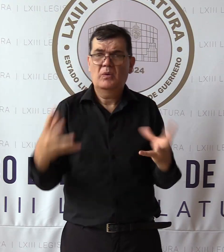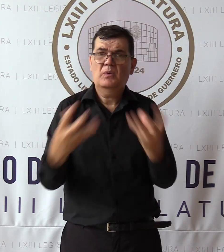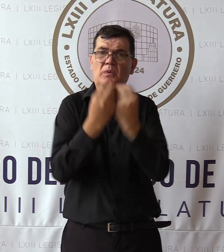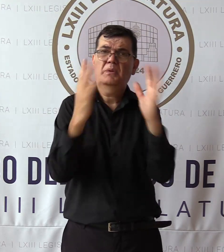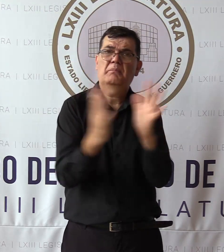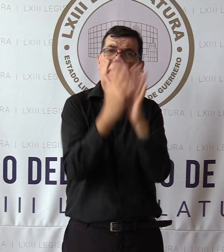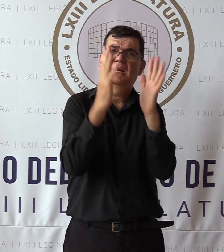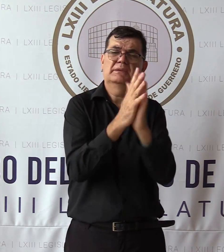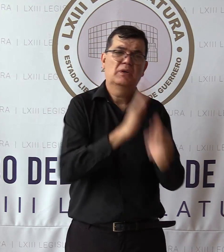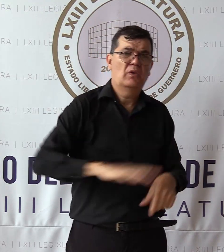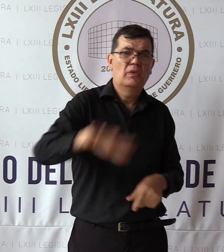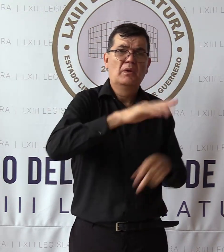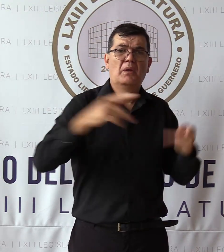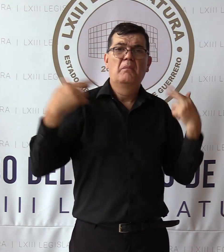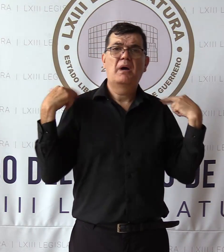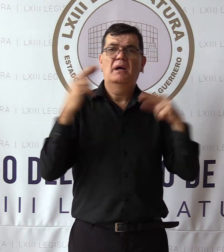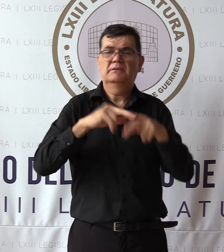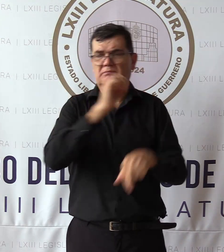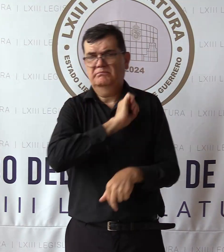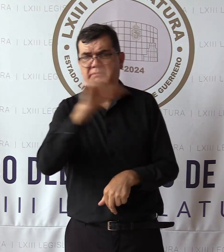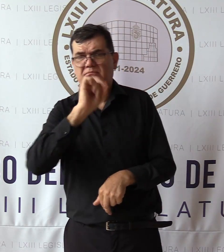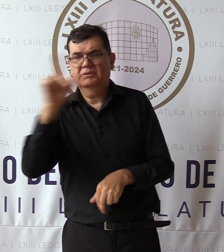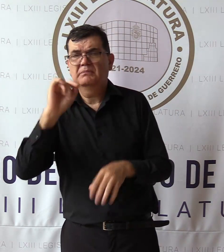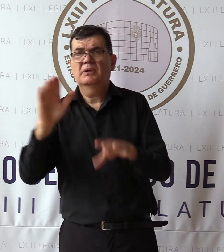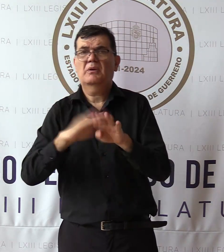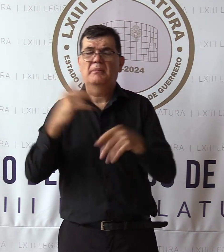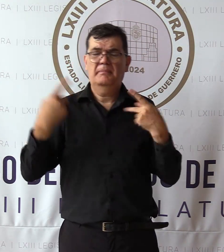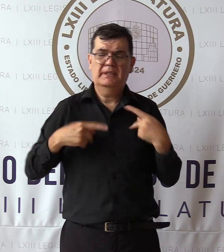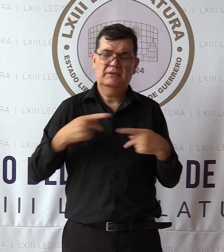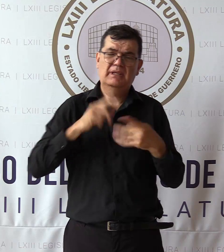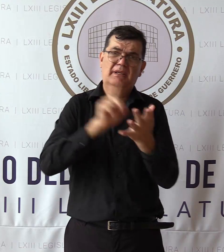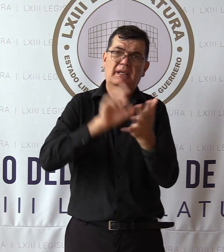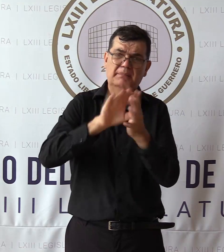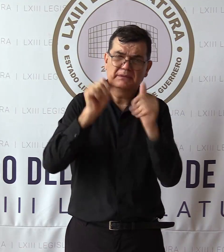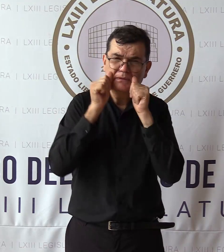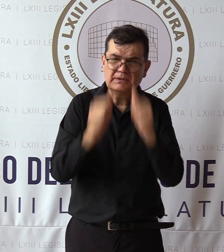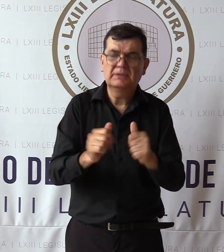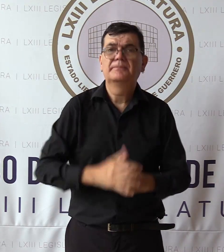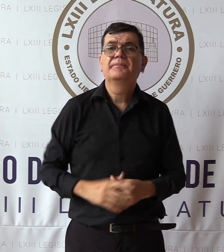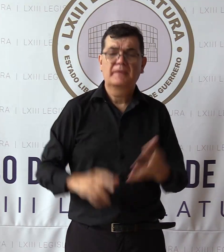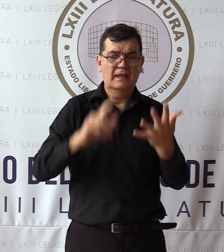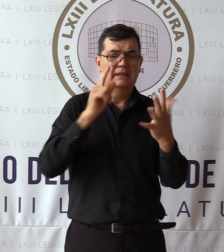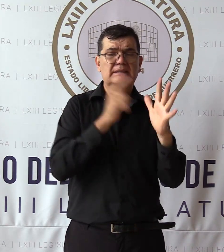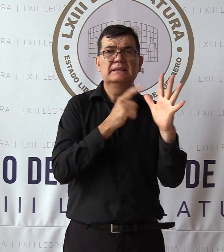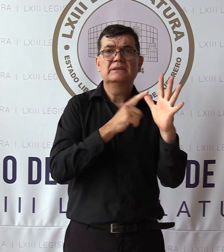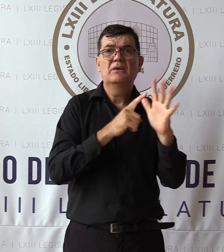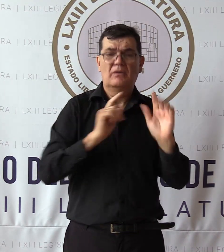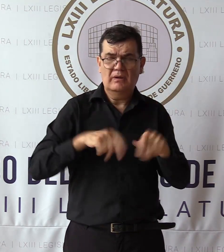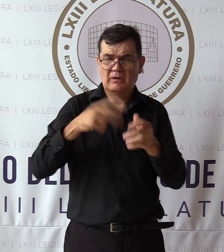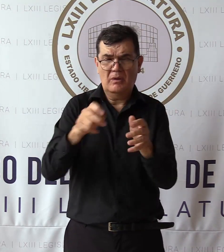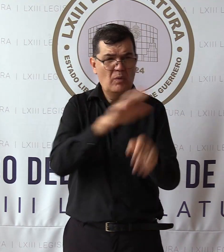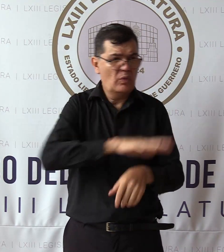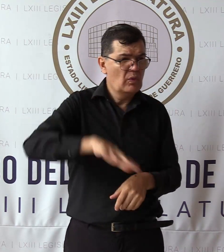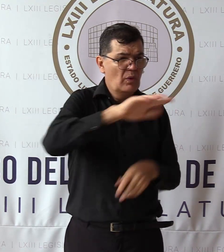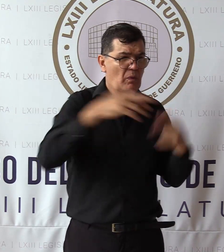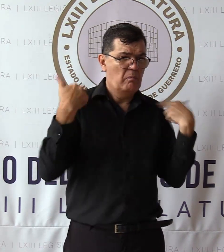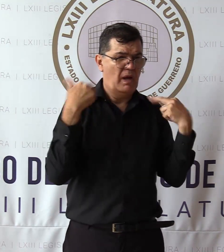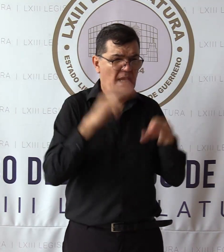personal especializado en materia de discapacidad. 5. Garantizar la formación de todo el personal docente y autoridades